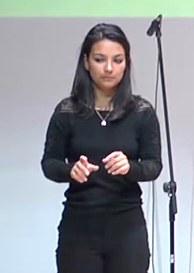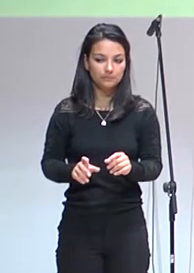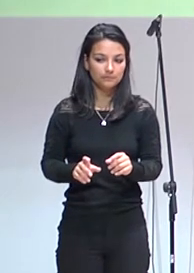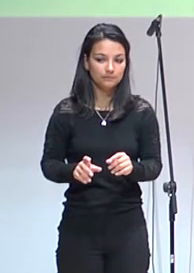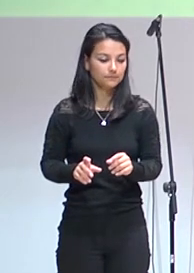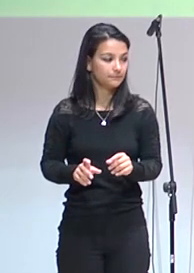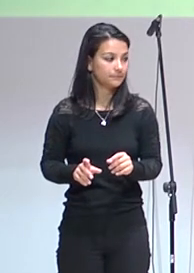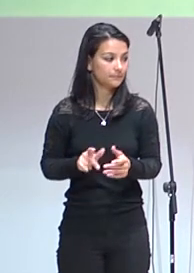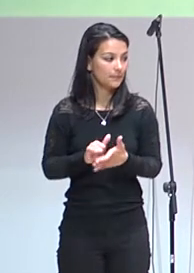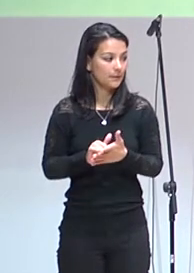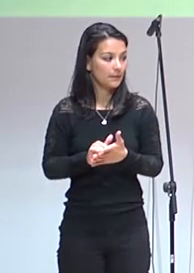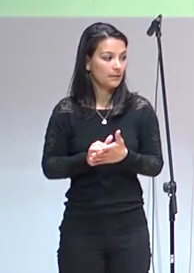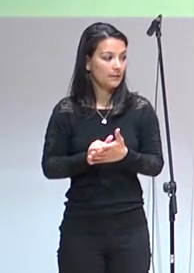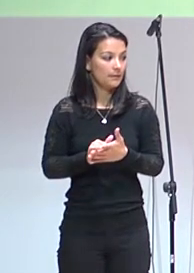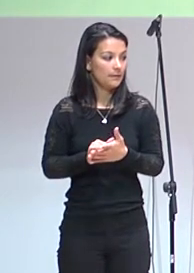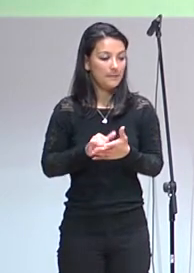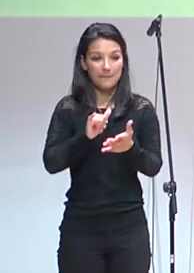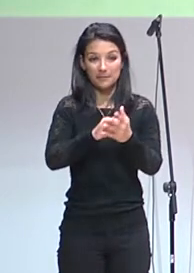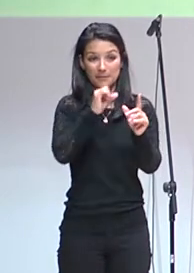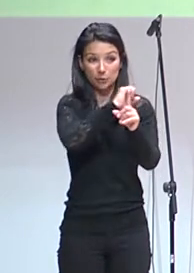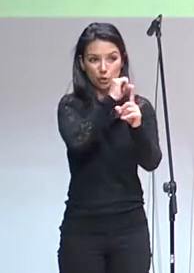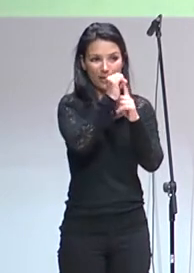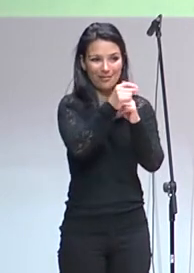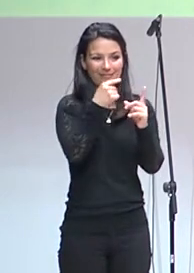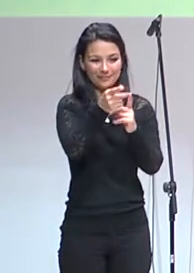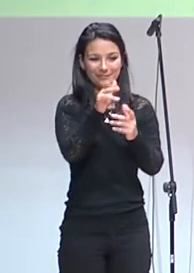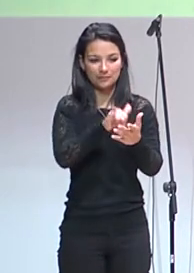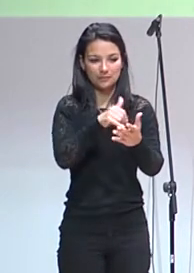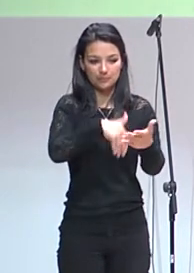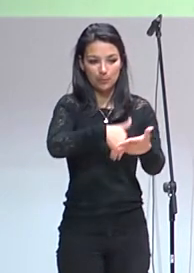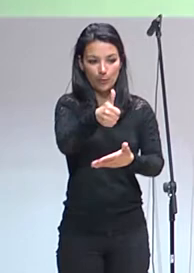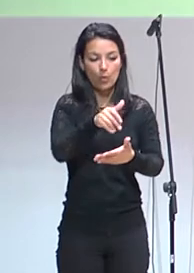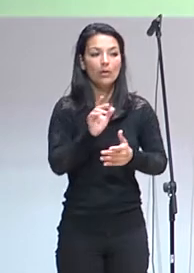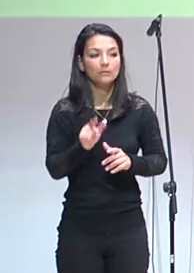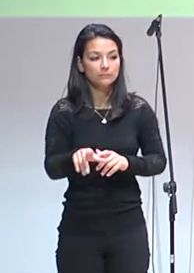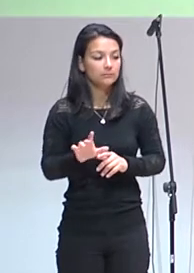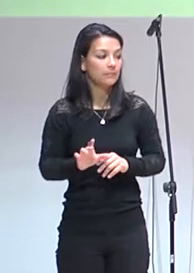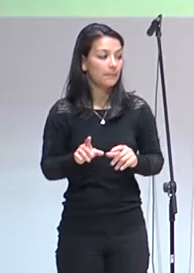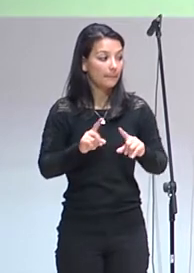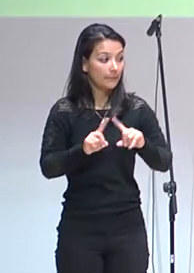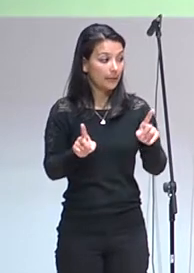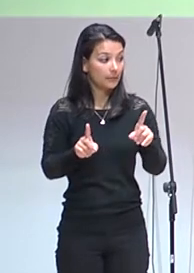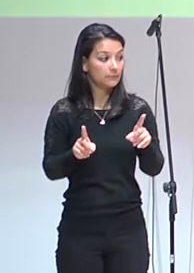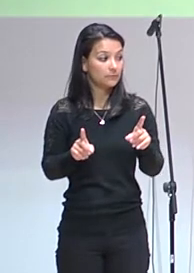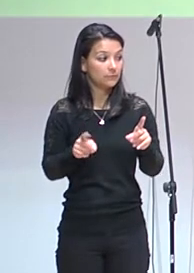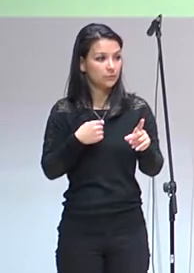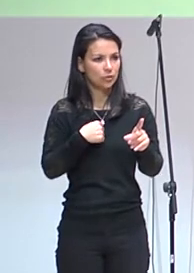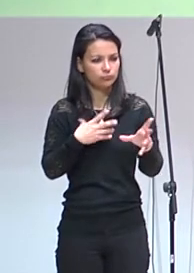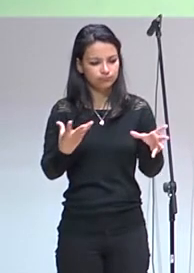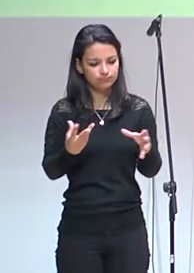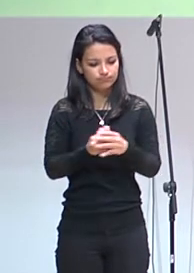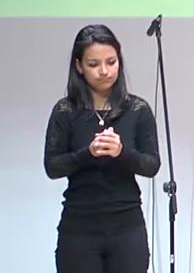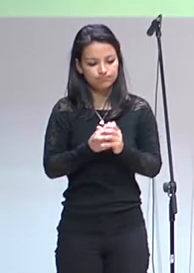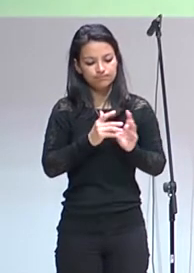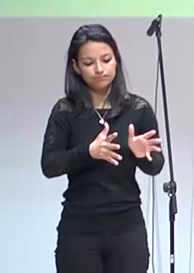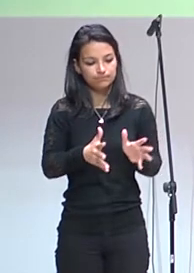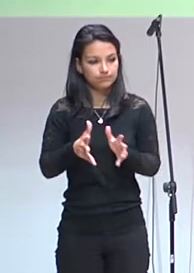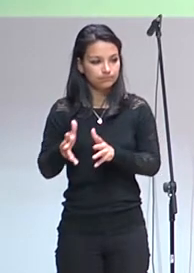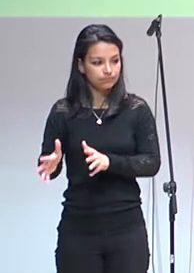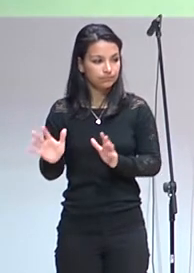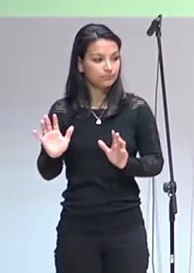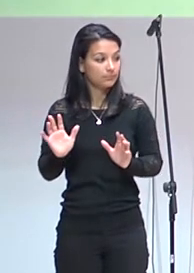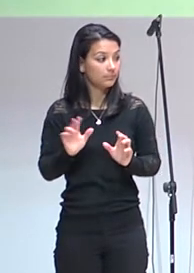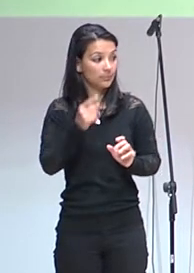la misma que es sociedad exige. Pero el integrar y el enseñar, ¿no?, ¿sí?, una